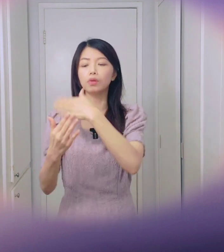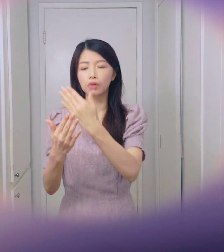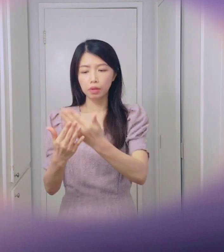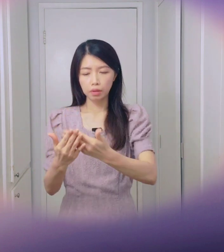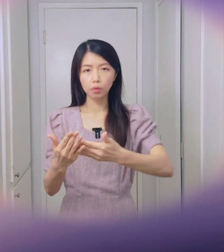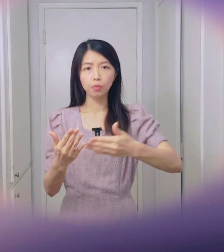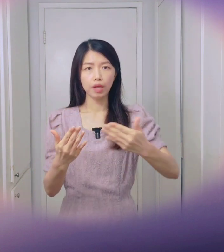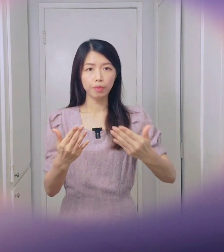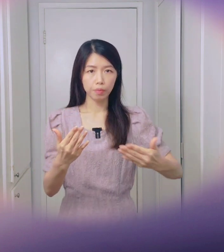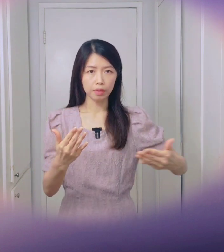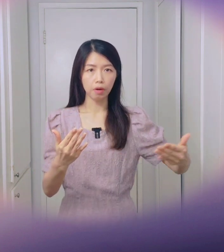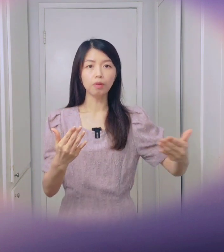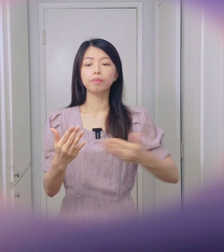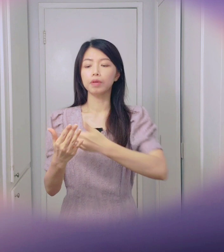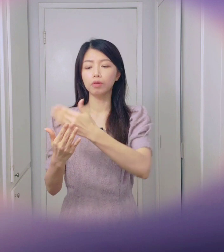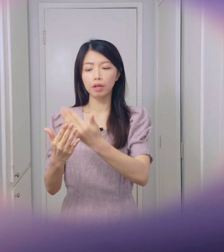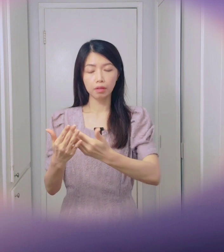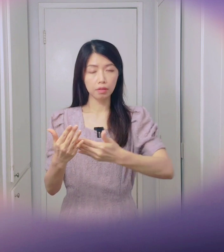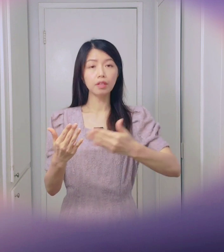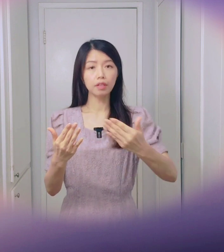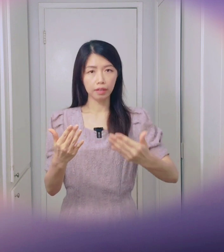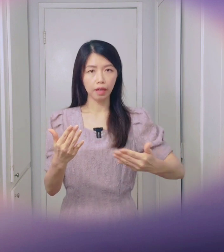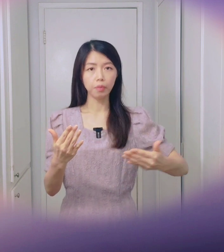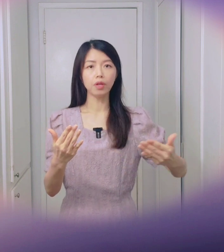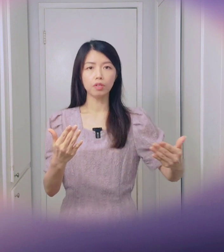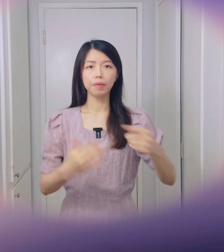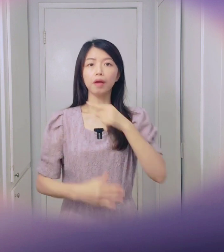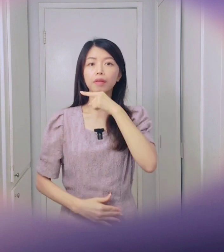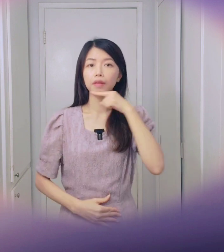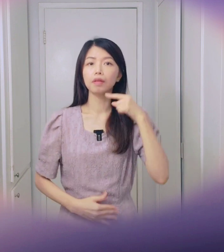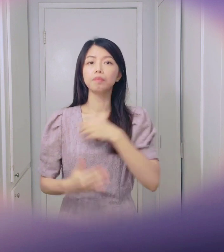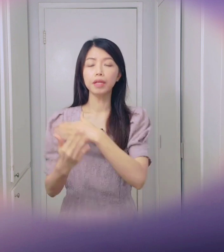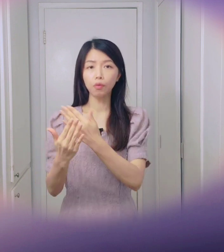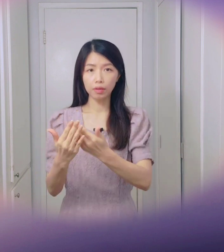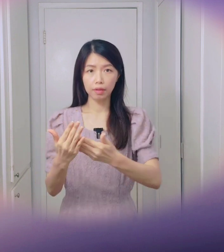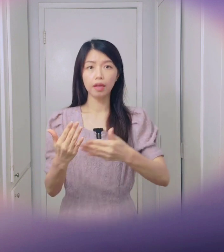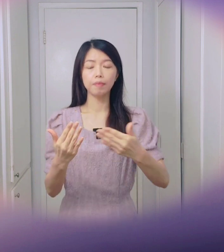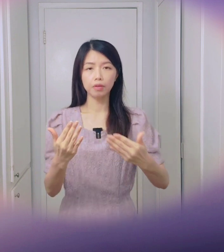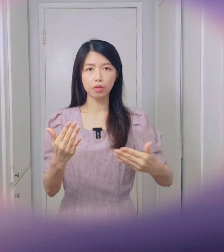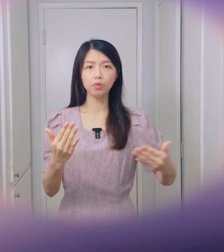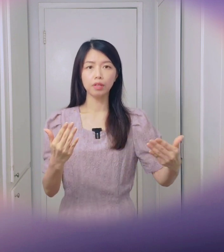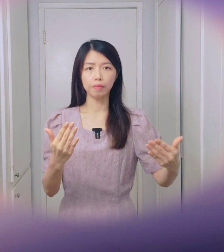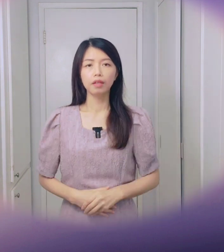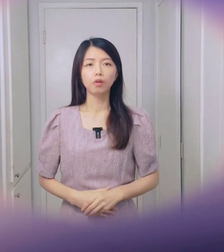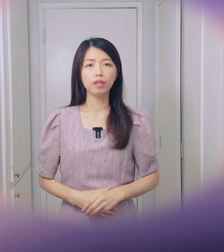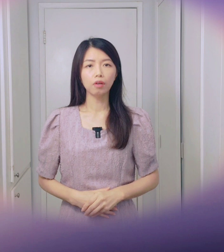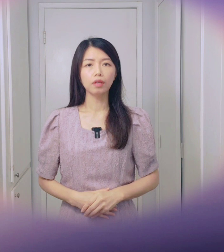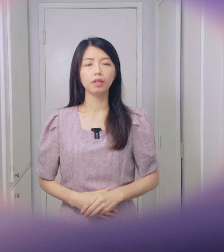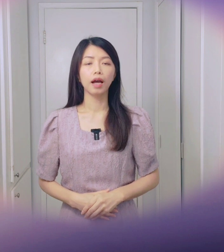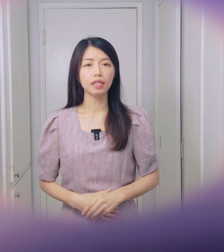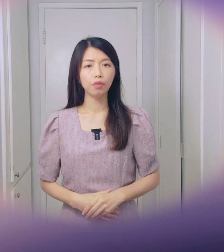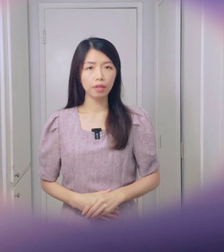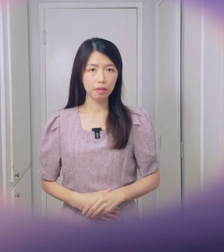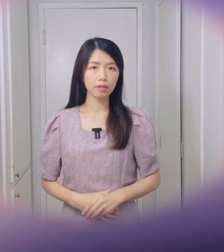그어주시고 손을 웨이브를 주면서 이렇게 흐르는 듯한 표현해 주시면 피라고 하는 뜻의 일반적인 수어가 됩니다.